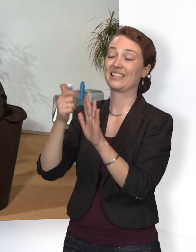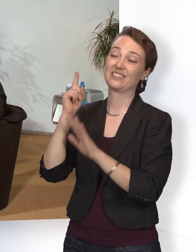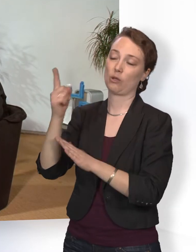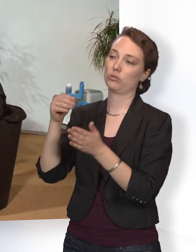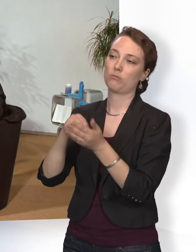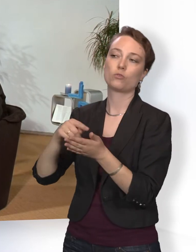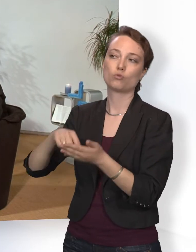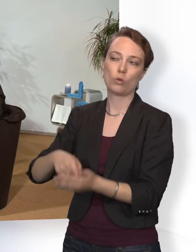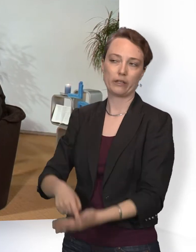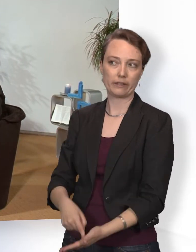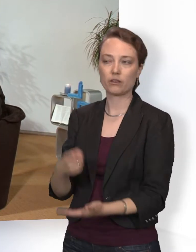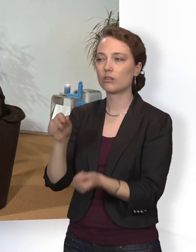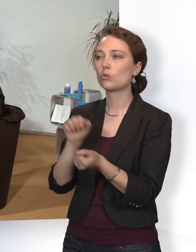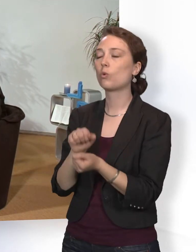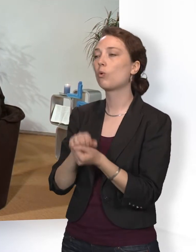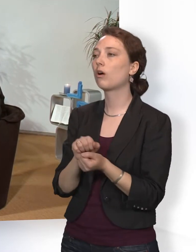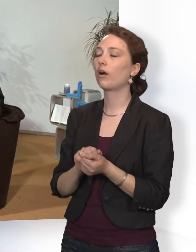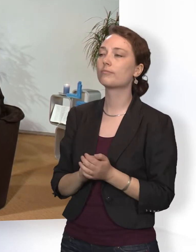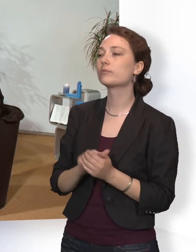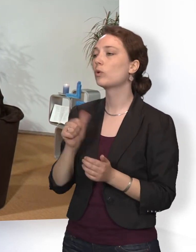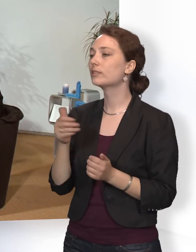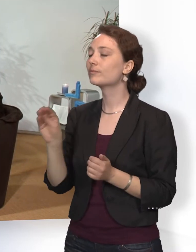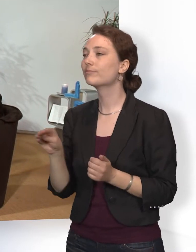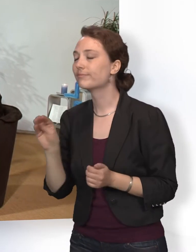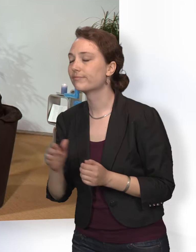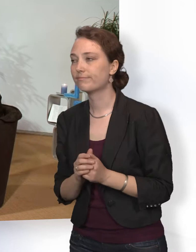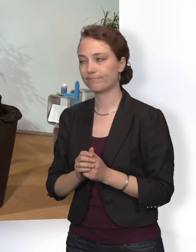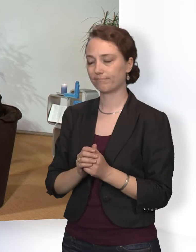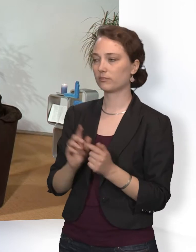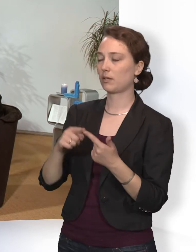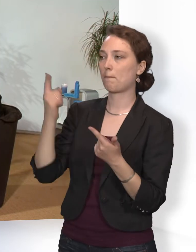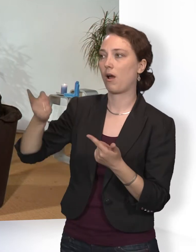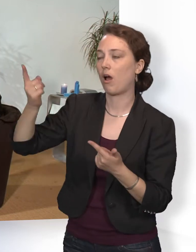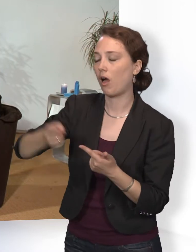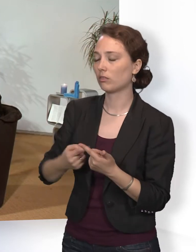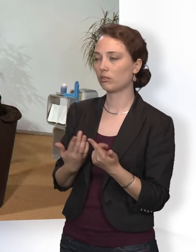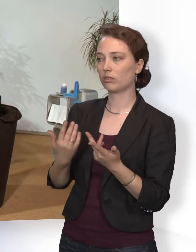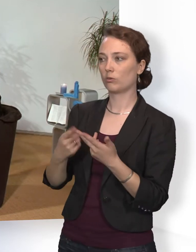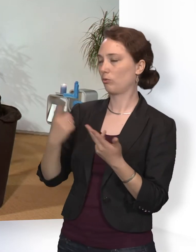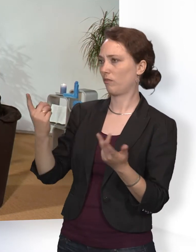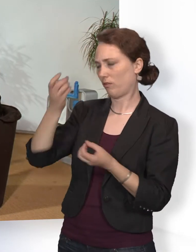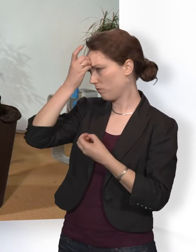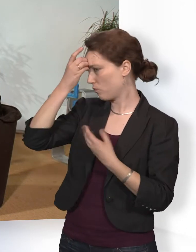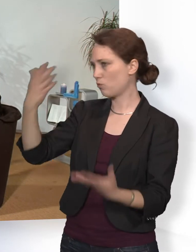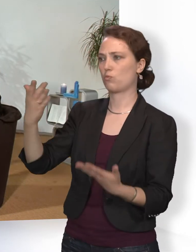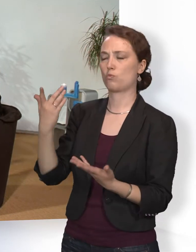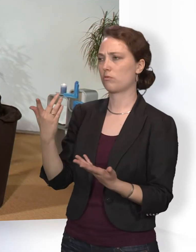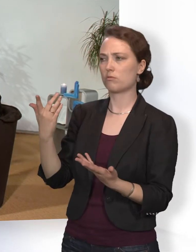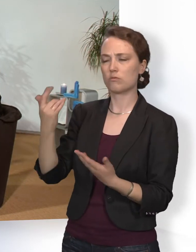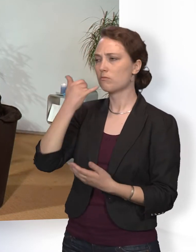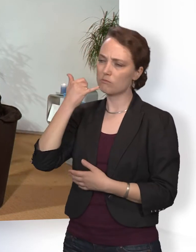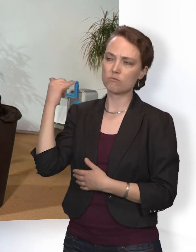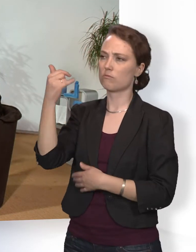der Drucker hatte offensichtlich erst sehr höflich erinnert, dann deutlich gemahnt und irgendwann wutentbrannt zum Hörer gegriffen und